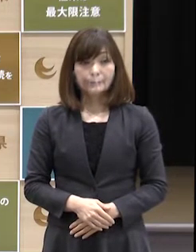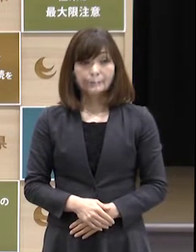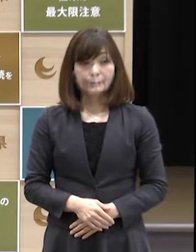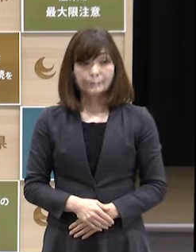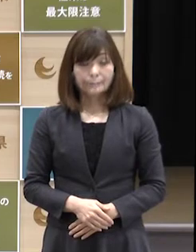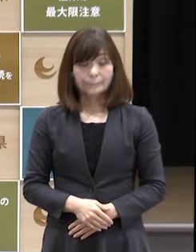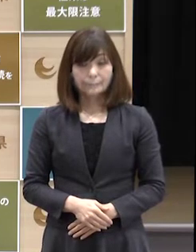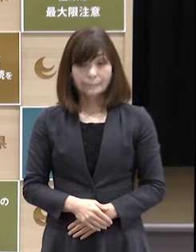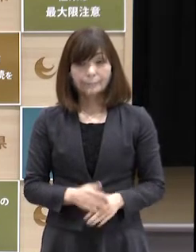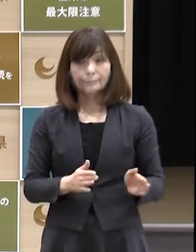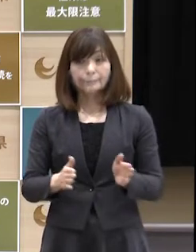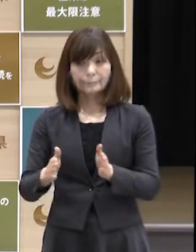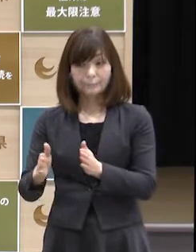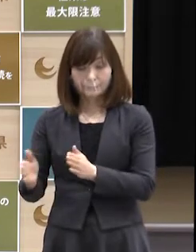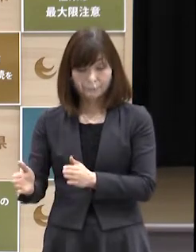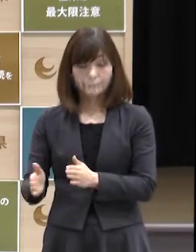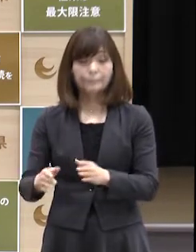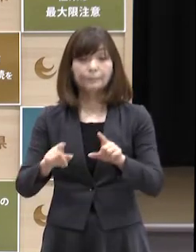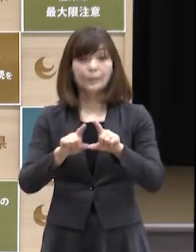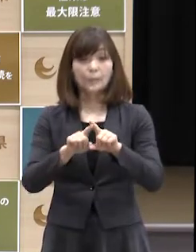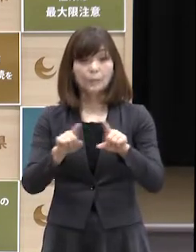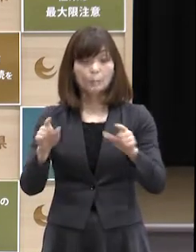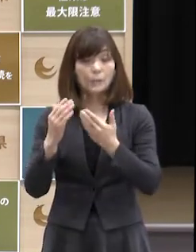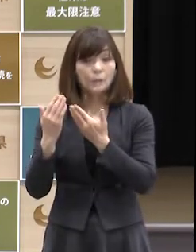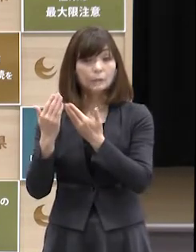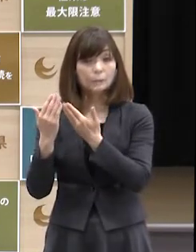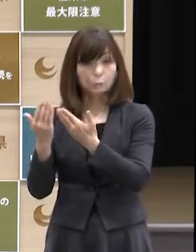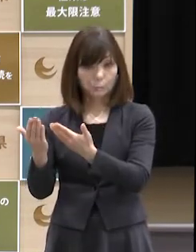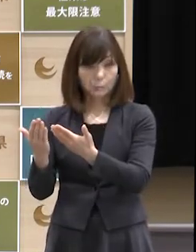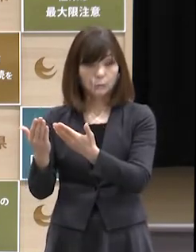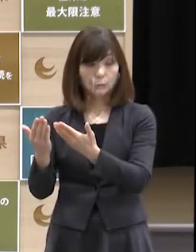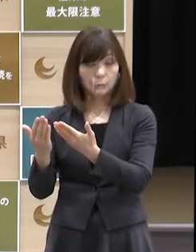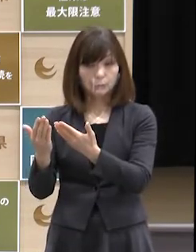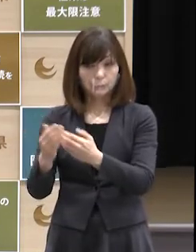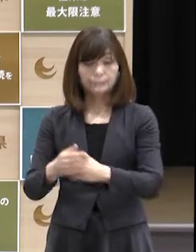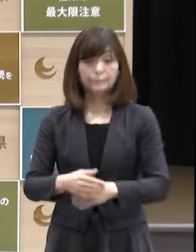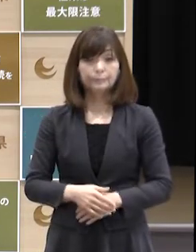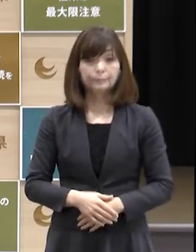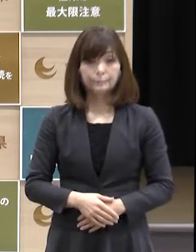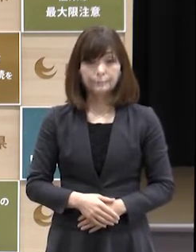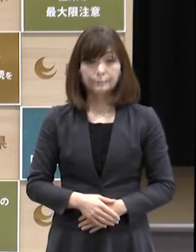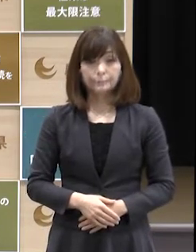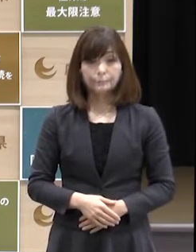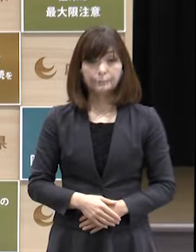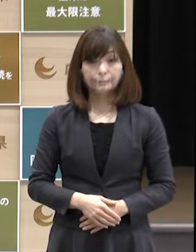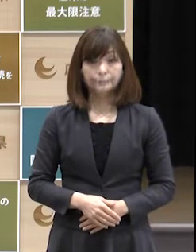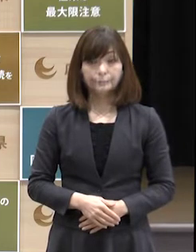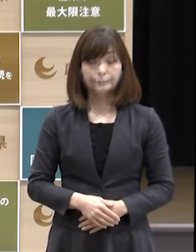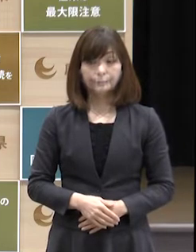では一般質問に移ります。他に質問がある者は一般質問に移ります。お願いします。